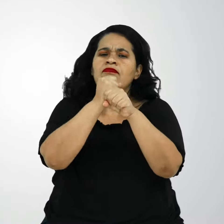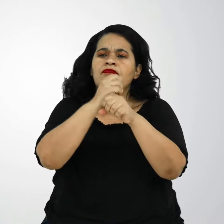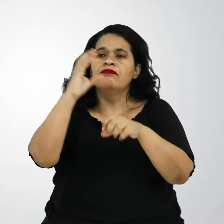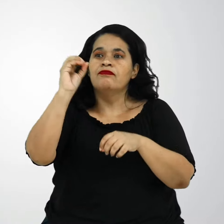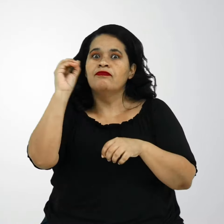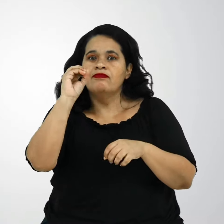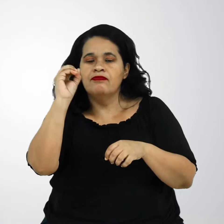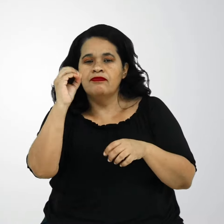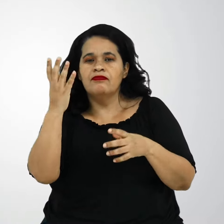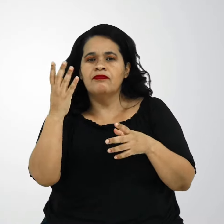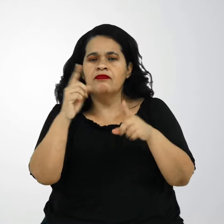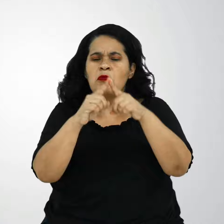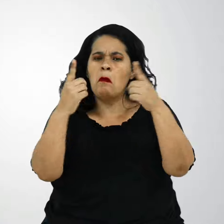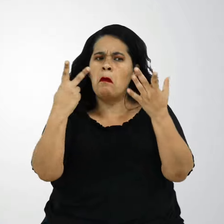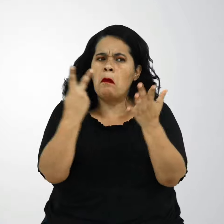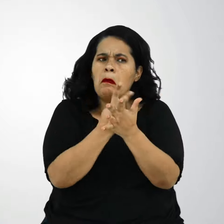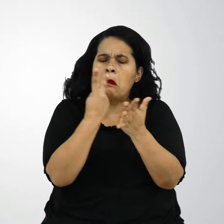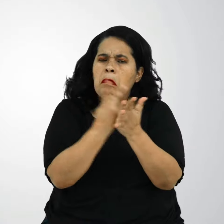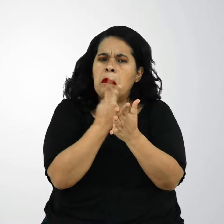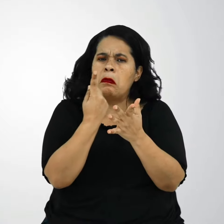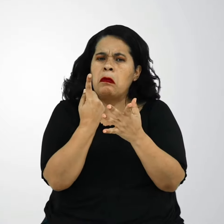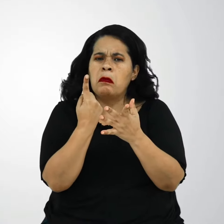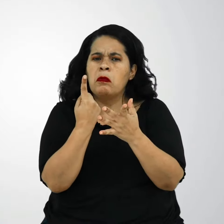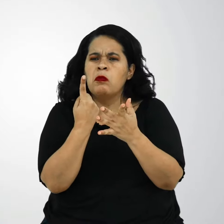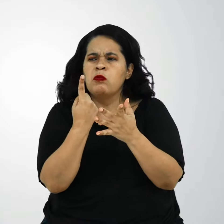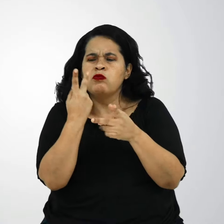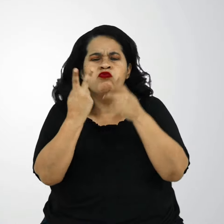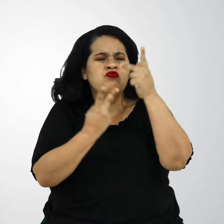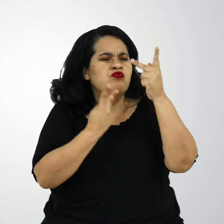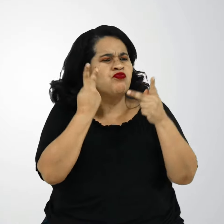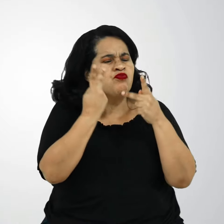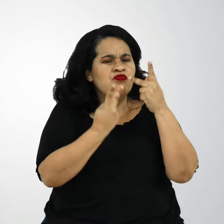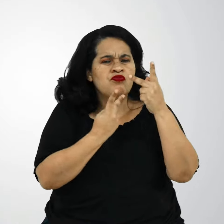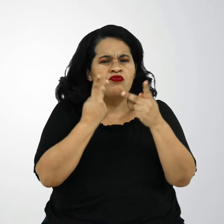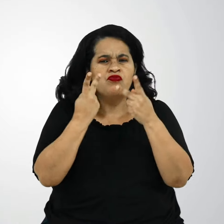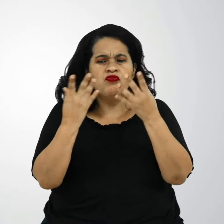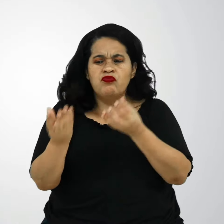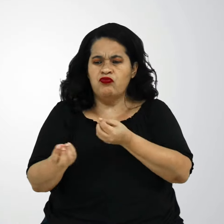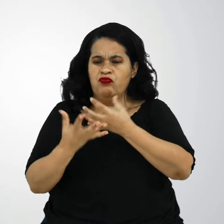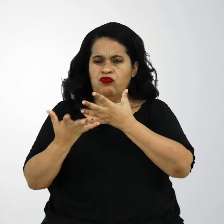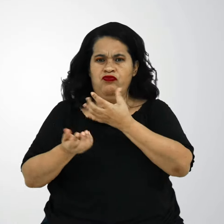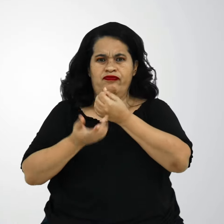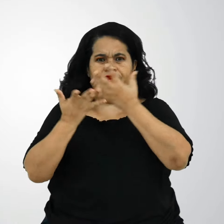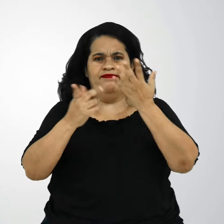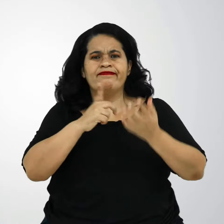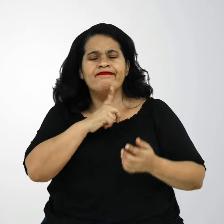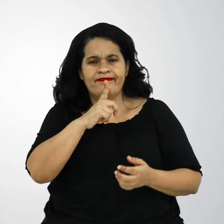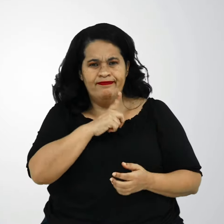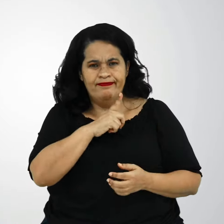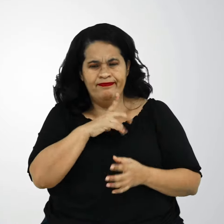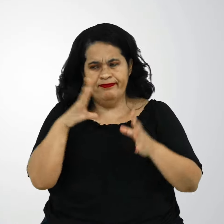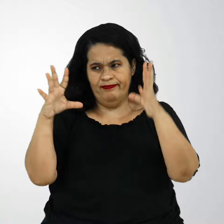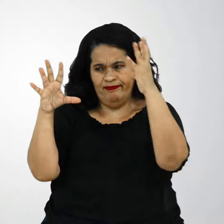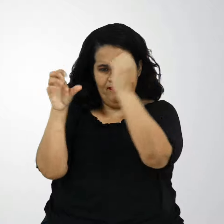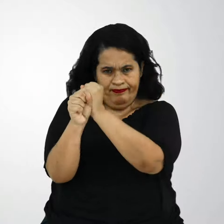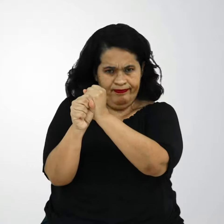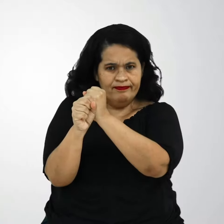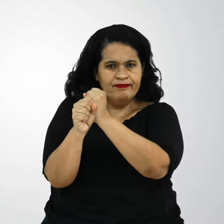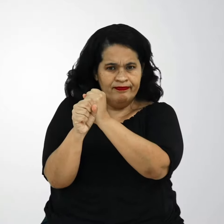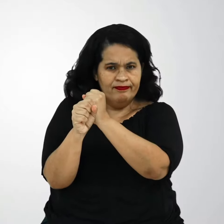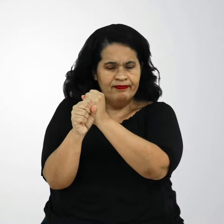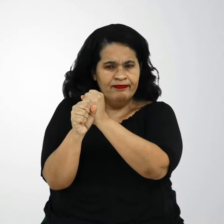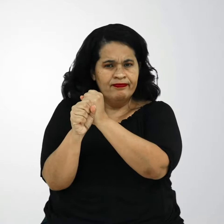Senhor, ele errou, né? Ele não considerou todas as informações disponíveis, né? Ele fez uma conta lá do 15º ano de